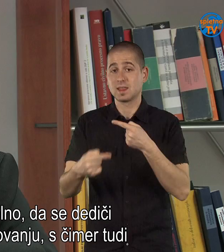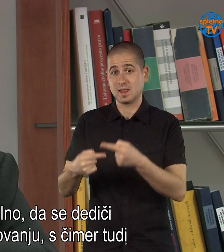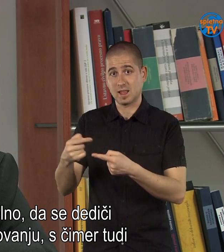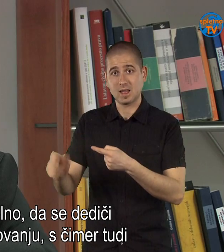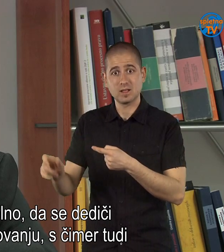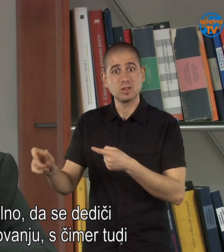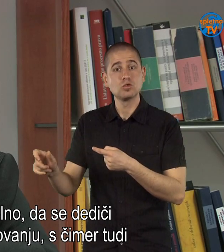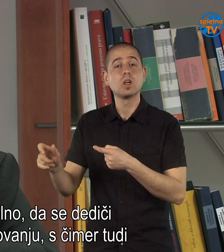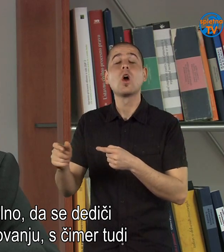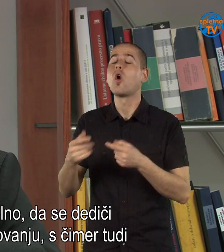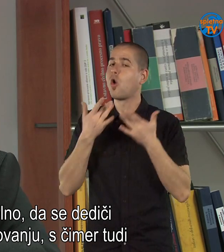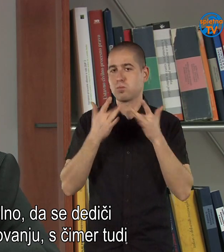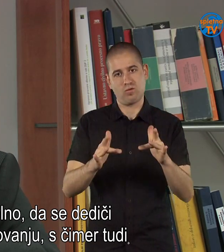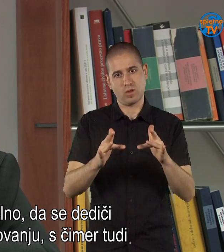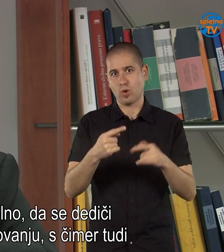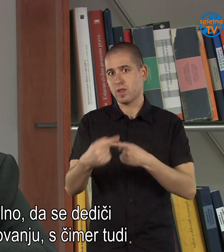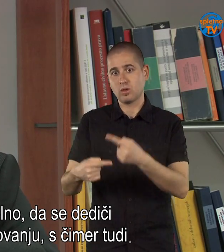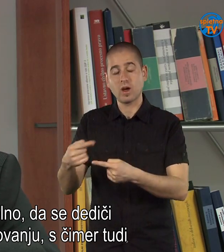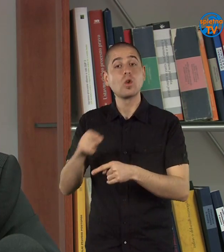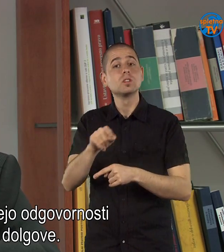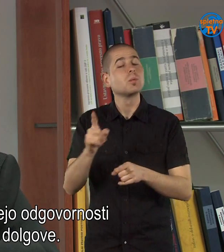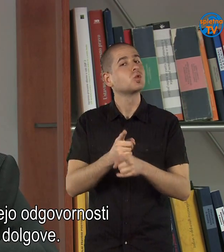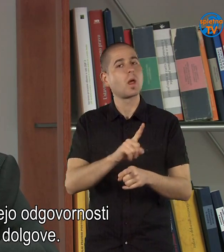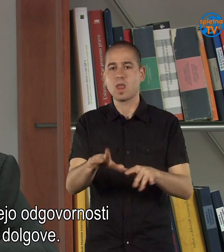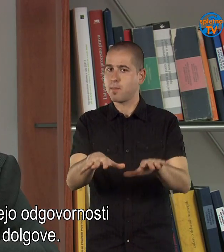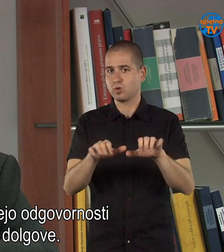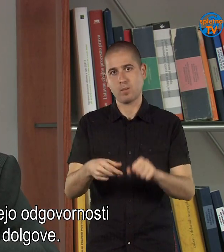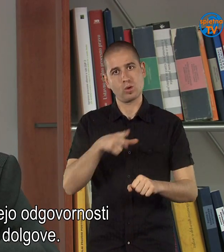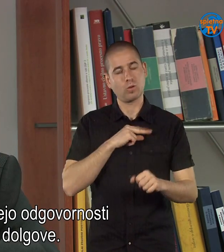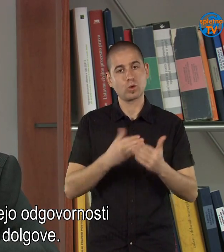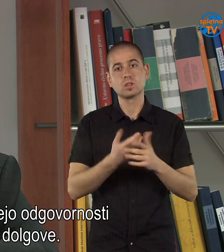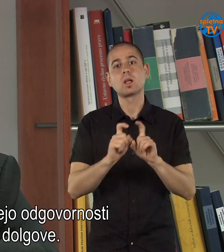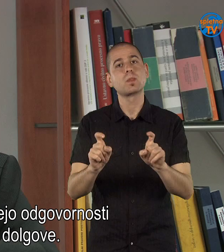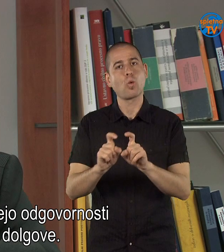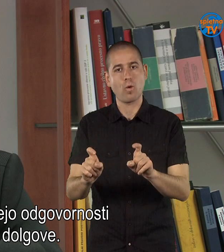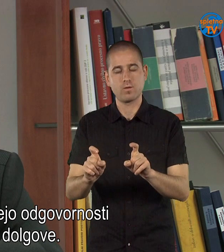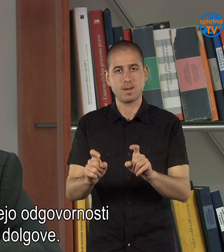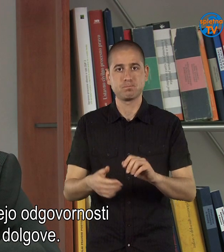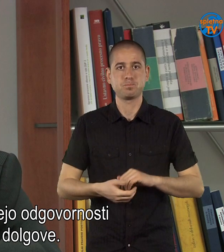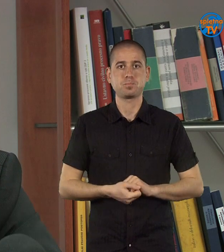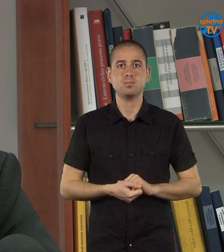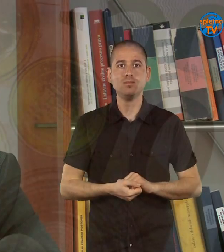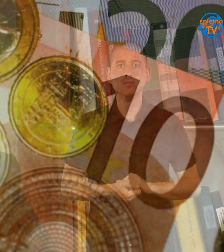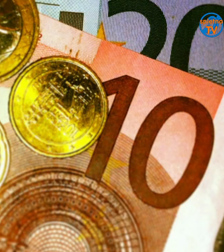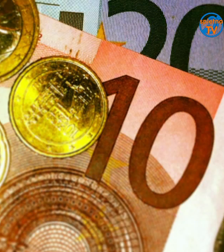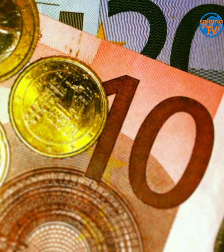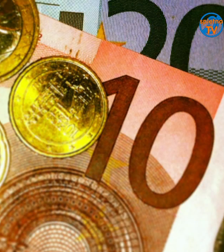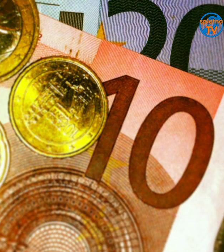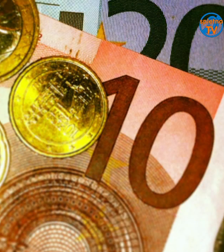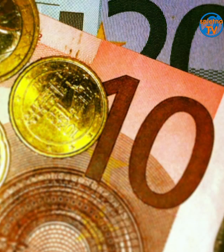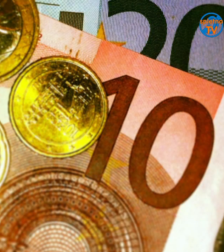se dediči odpovedo dedovanju, s čimer potem tudi ne prevzamejo odgovornosti za te dolgove.